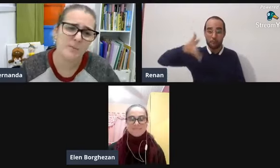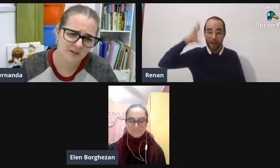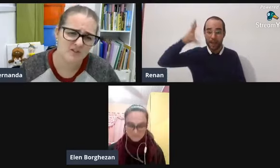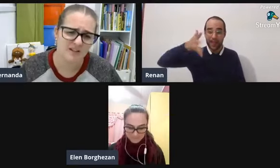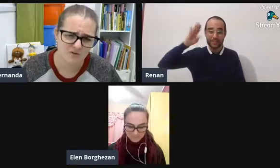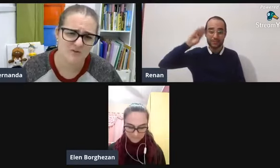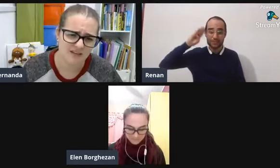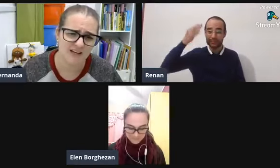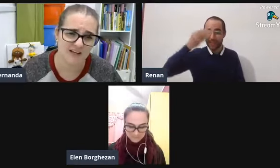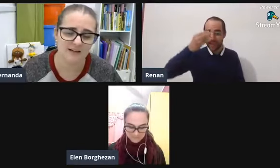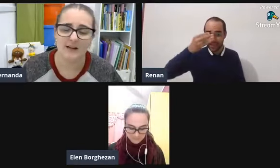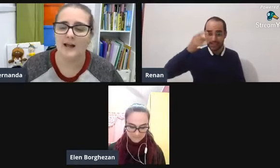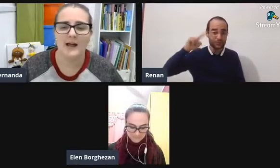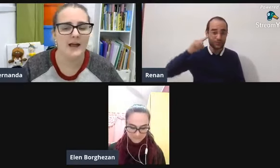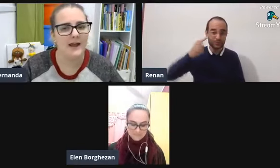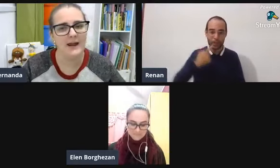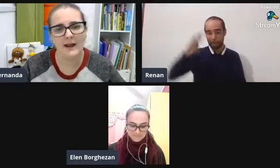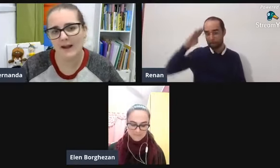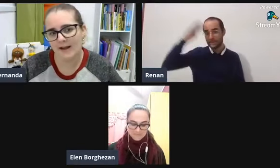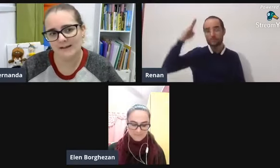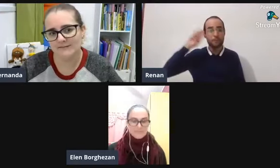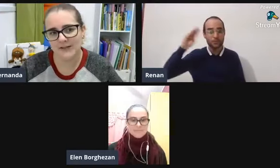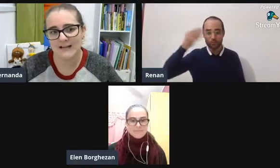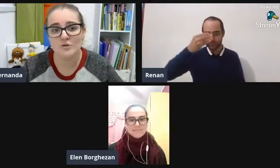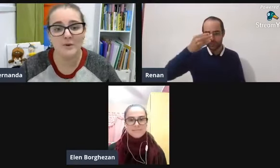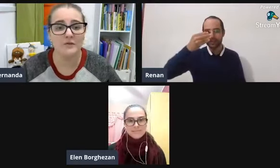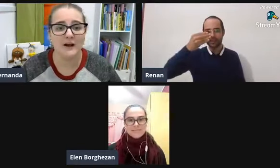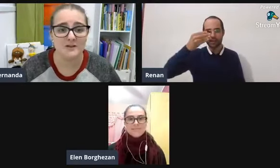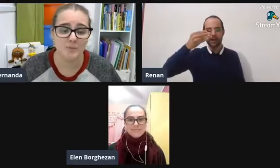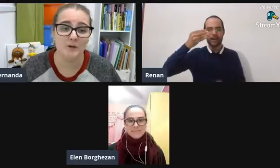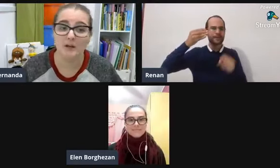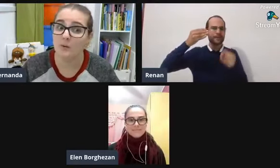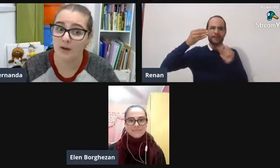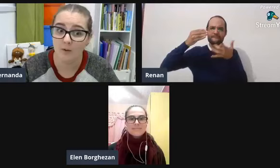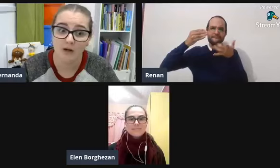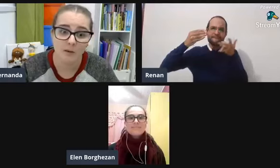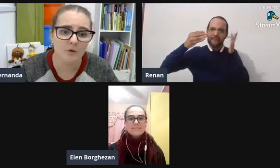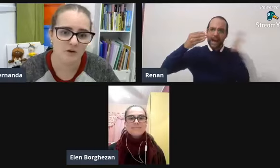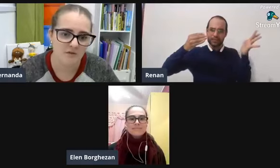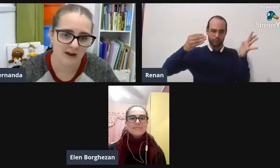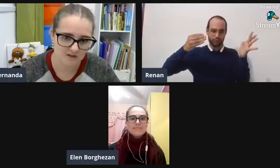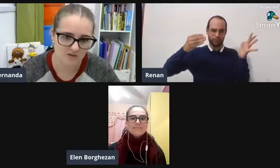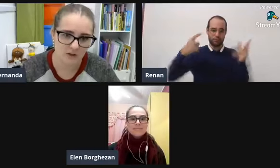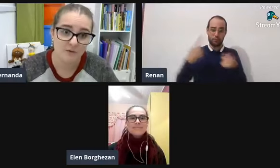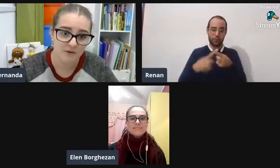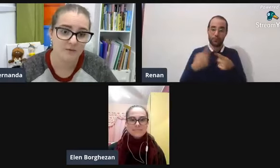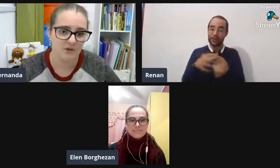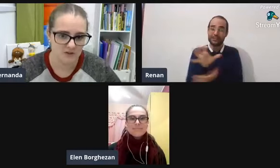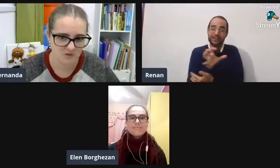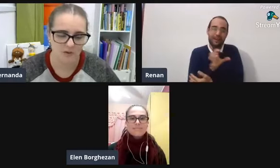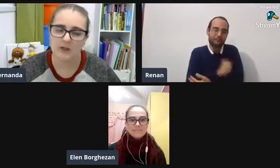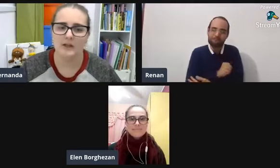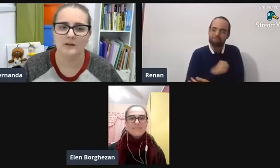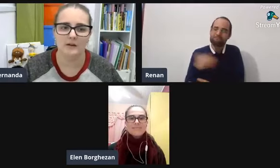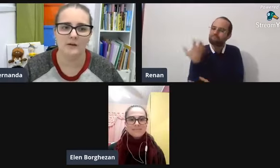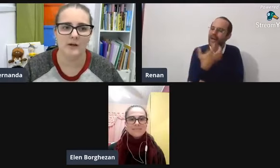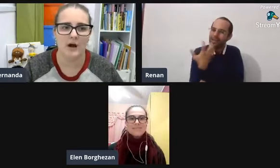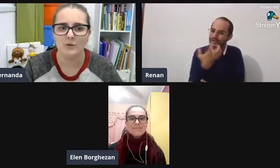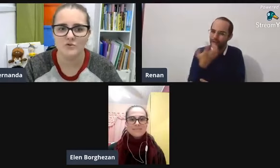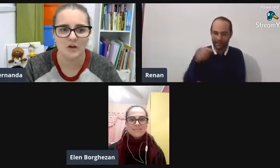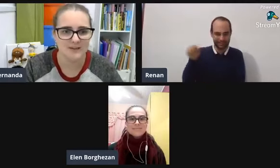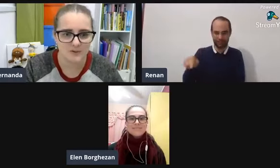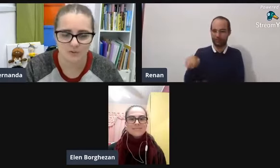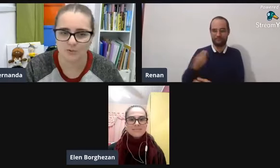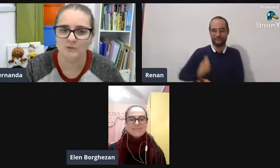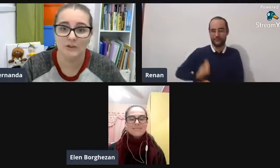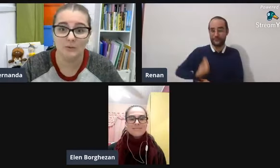surdez, principalmente da surdo-cegueira, é super fácil, porque eu amo o que eu faço, né? Eu vivo isso. Então, não é